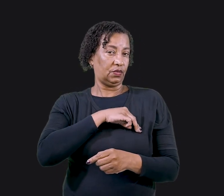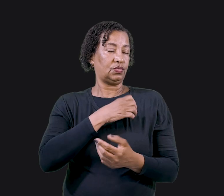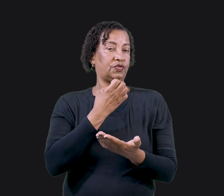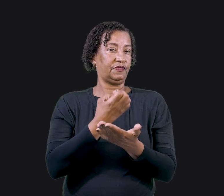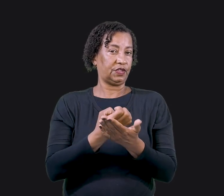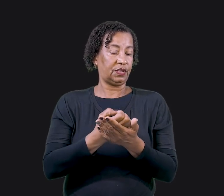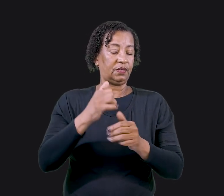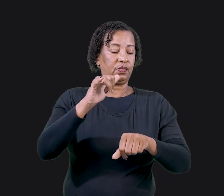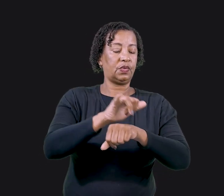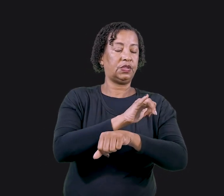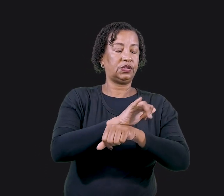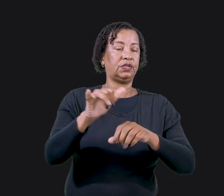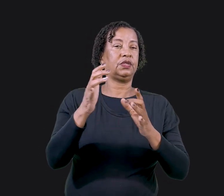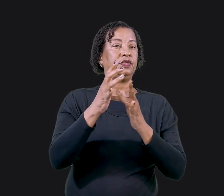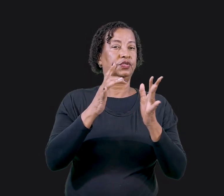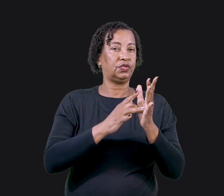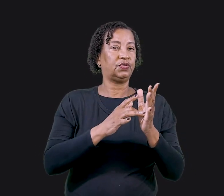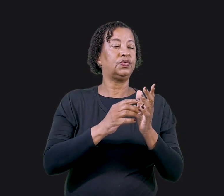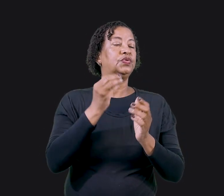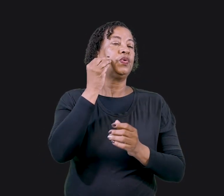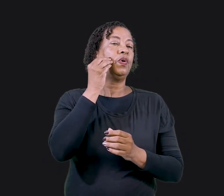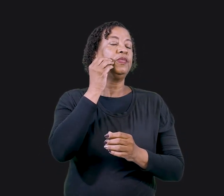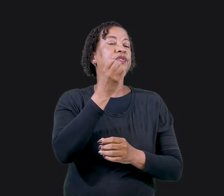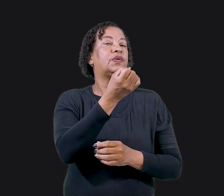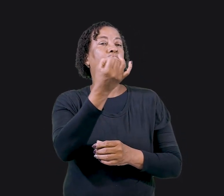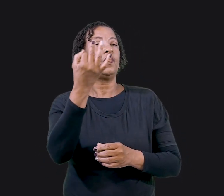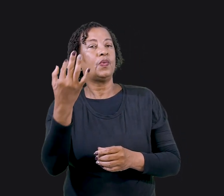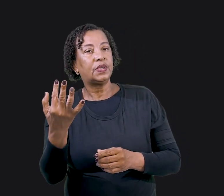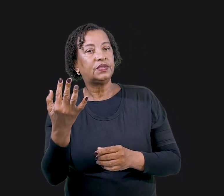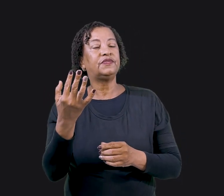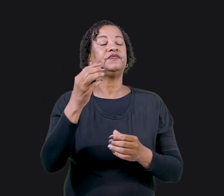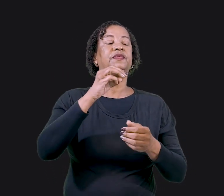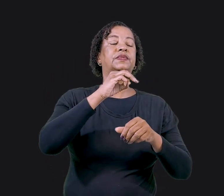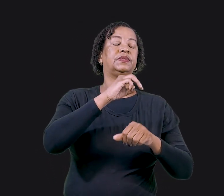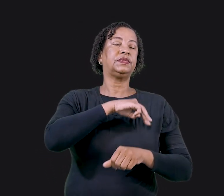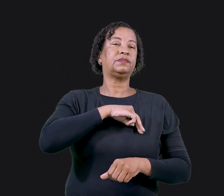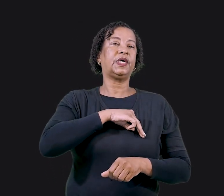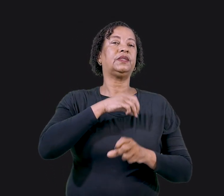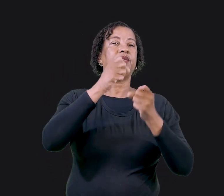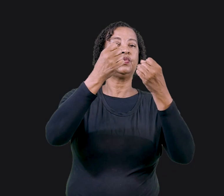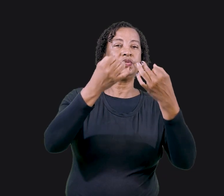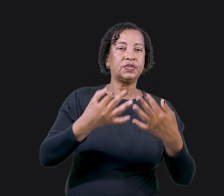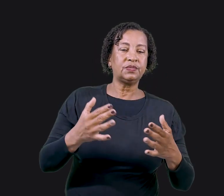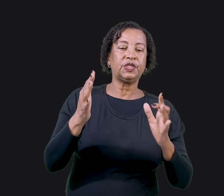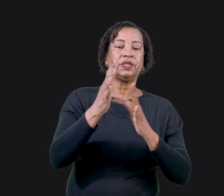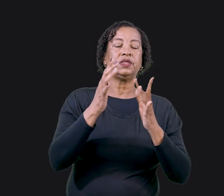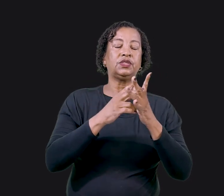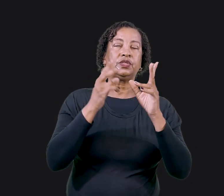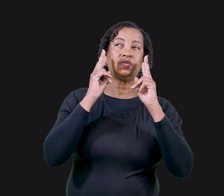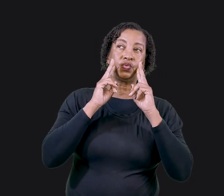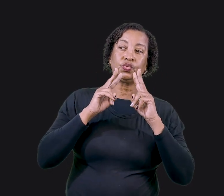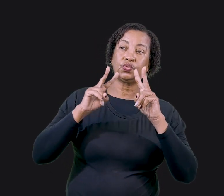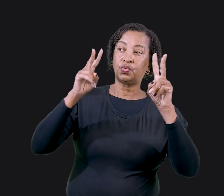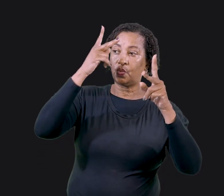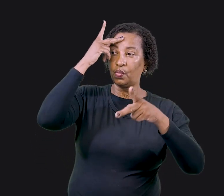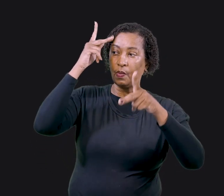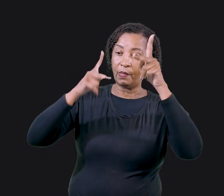de Jesus, observe quantas vezes Mateus conta que Jesus levantou seus olhos, olhou para as multidões com todos os seus problemas